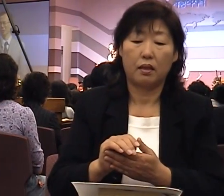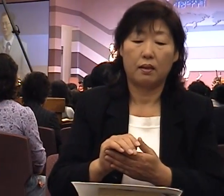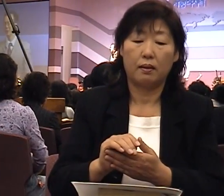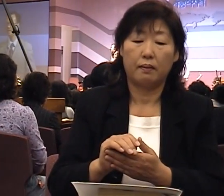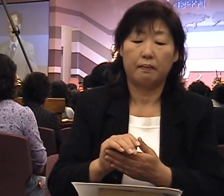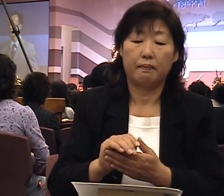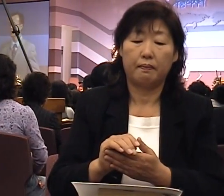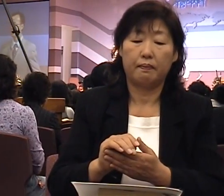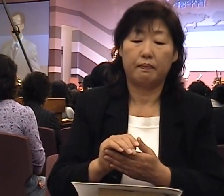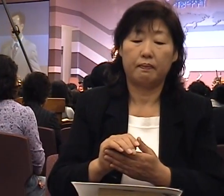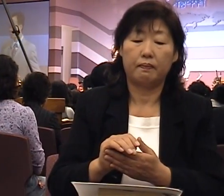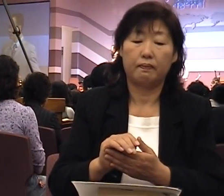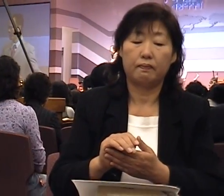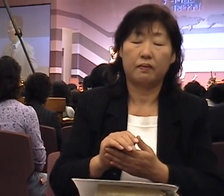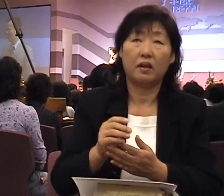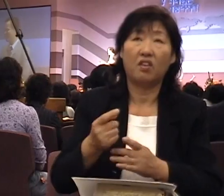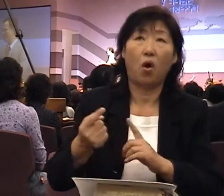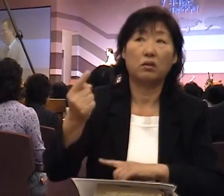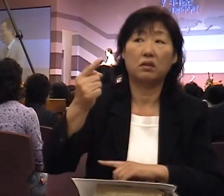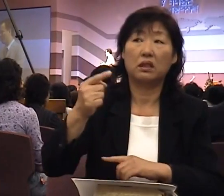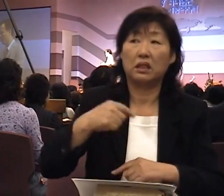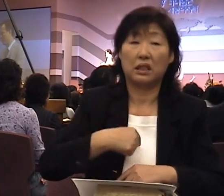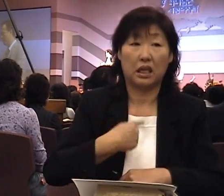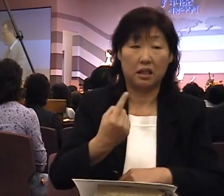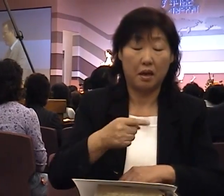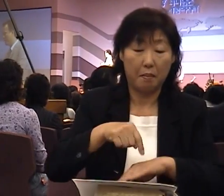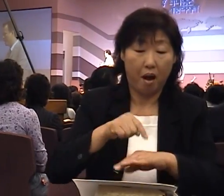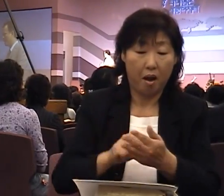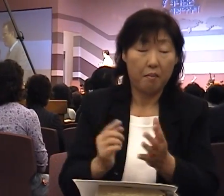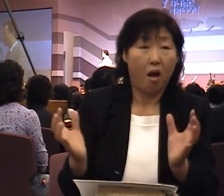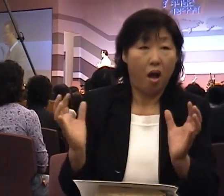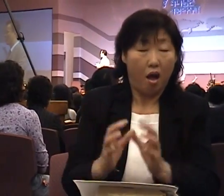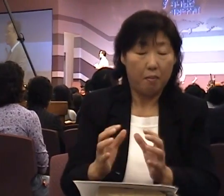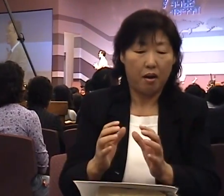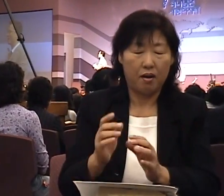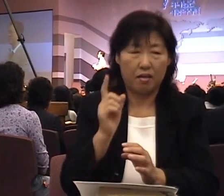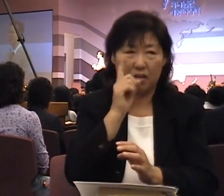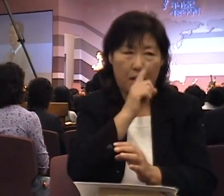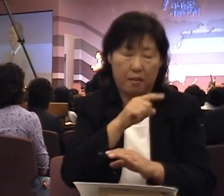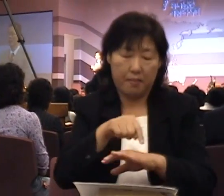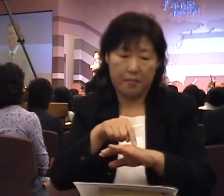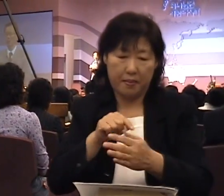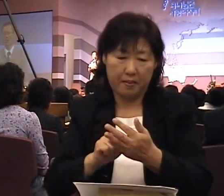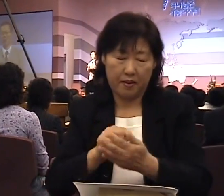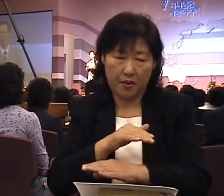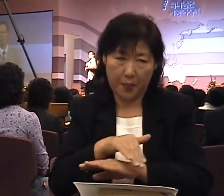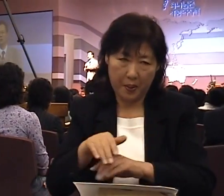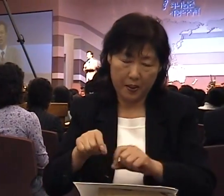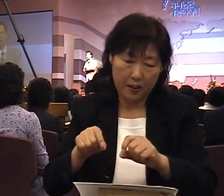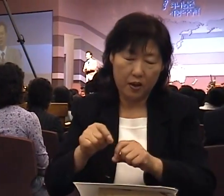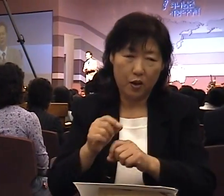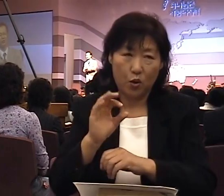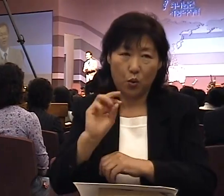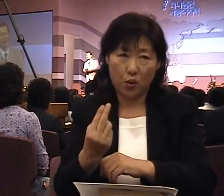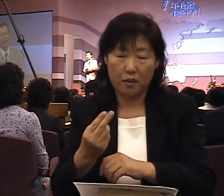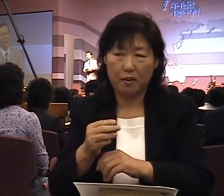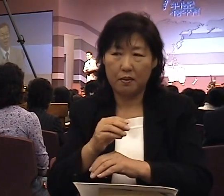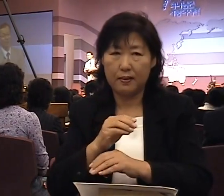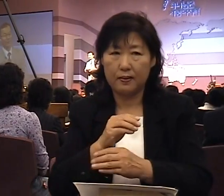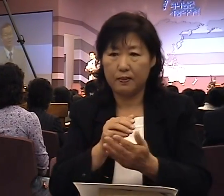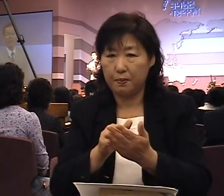그 형들이 자신들의 마음을 합하여 악한 마음과 계획을 가지고 요셉을 없애려고